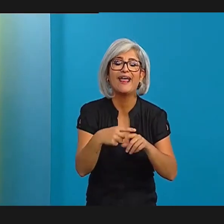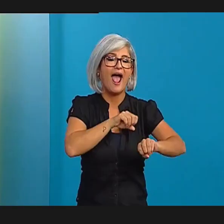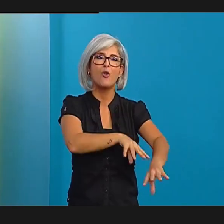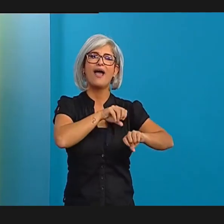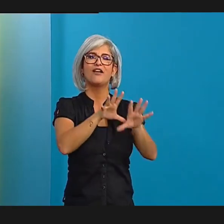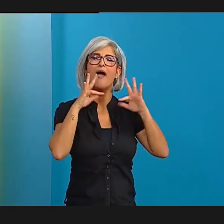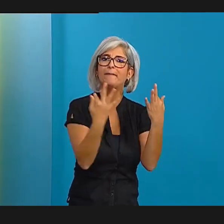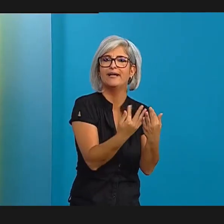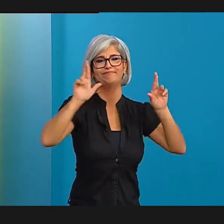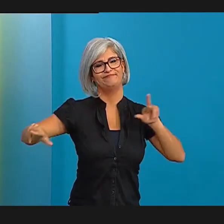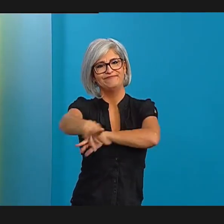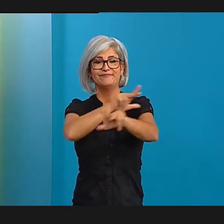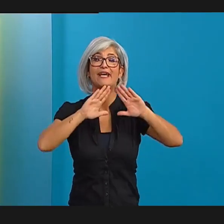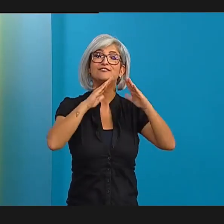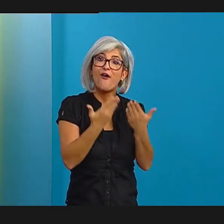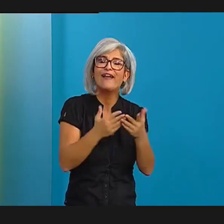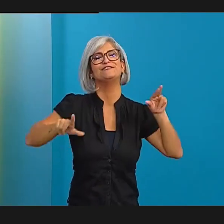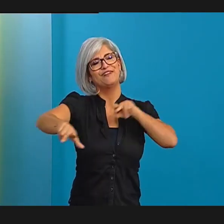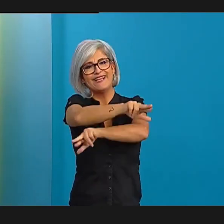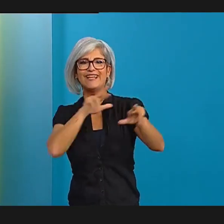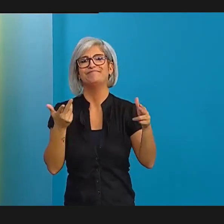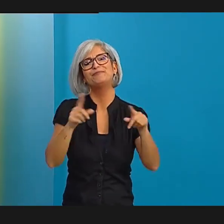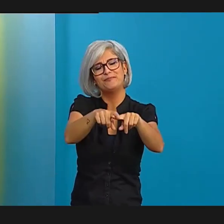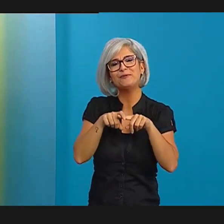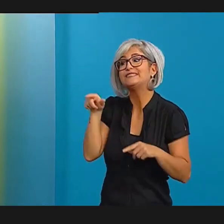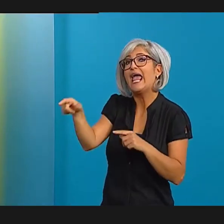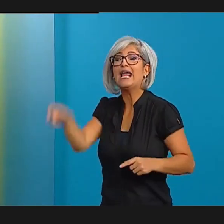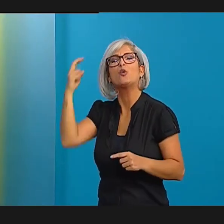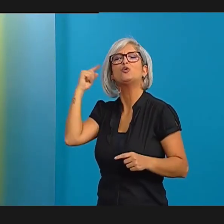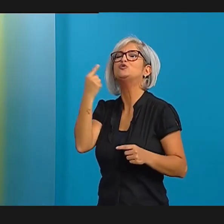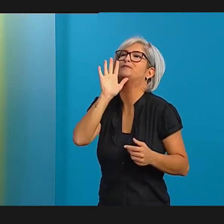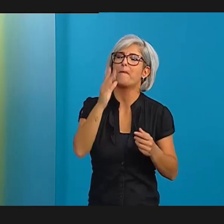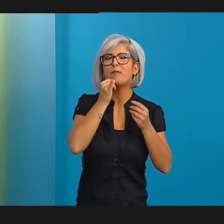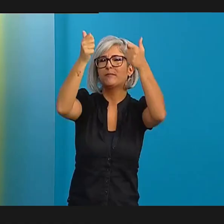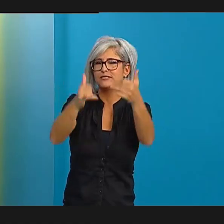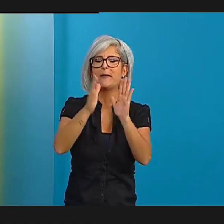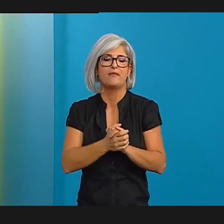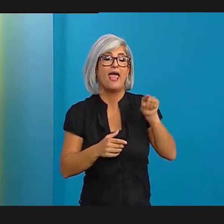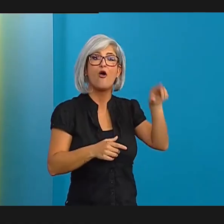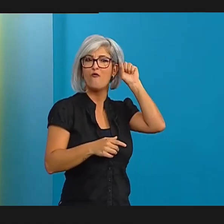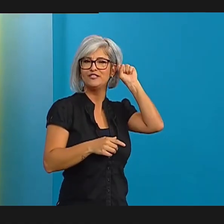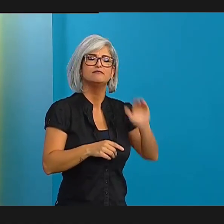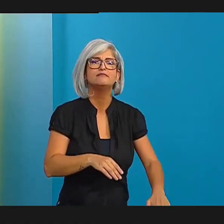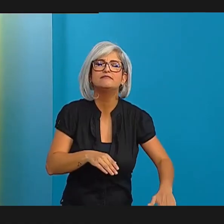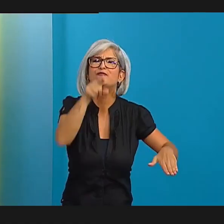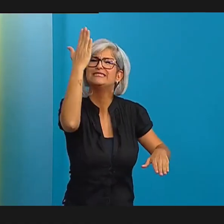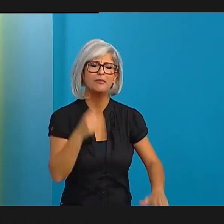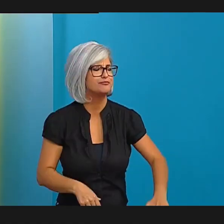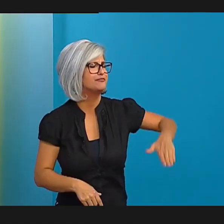apresentam características peculiares, que vêm desde a educação familiar, a educação escolar, e por isso existem, então, sujeitos surdos com culturas também diferentes. Façam uma